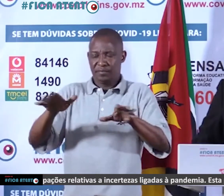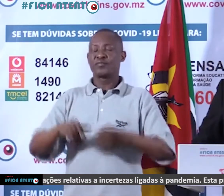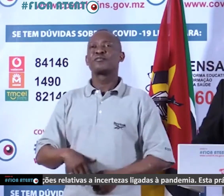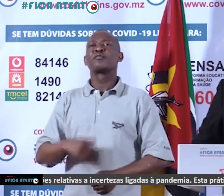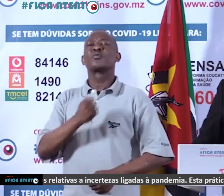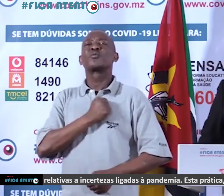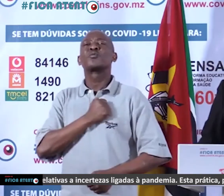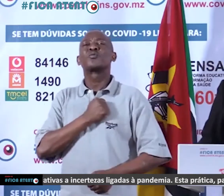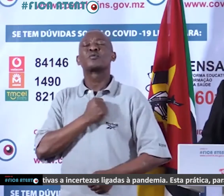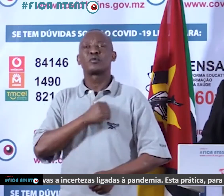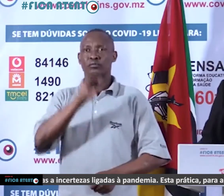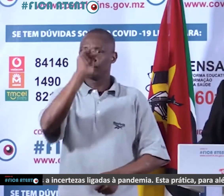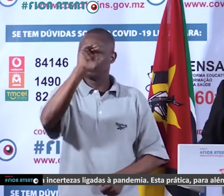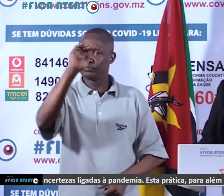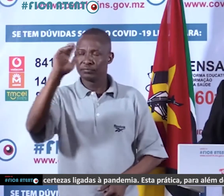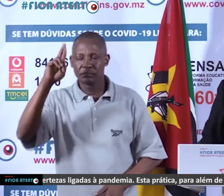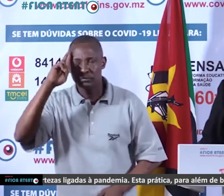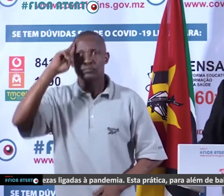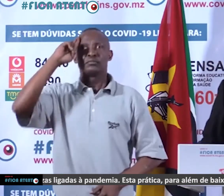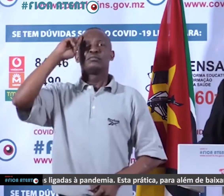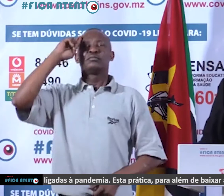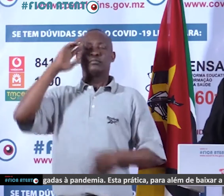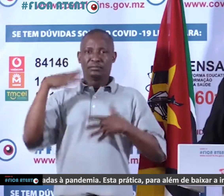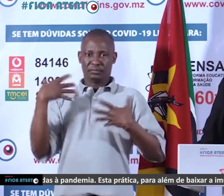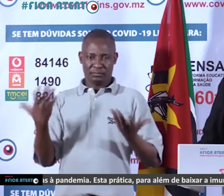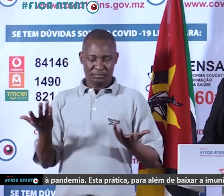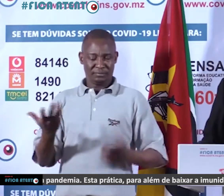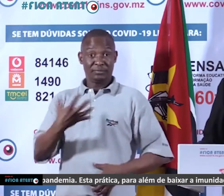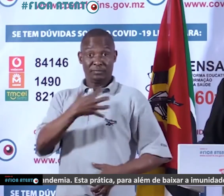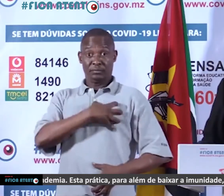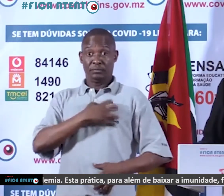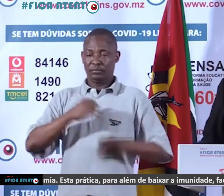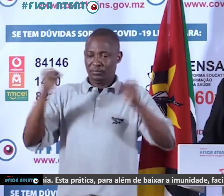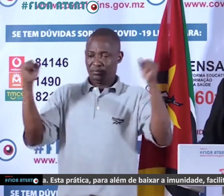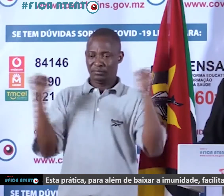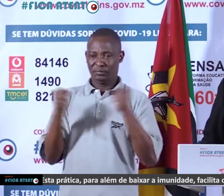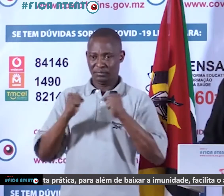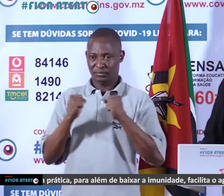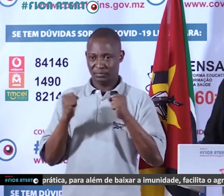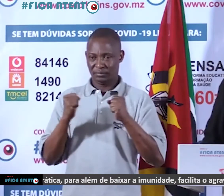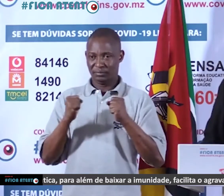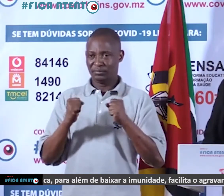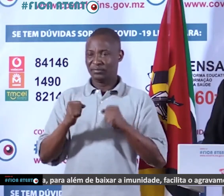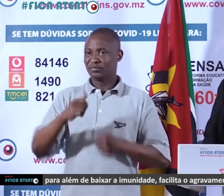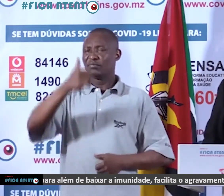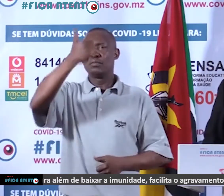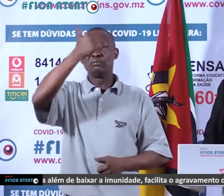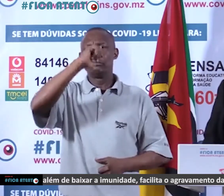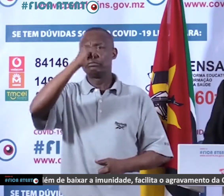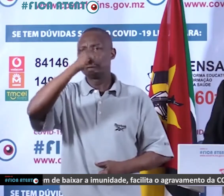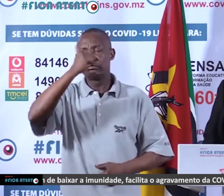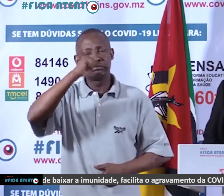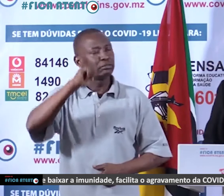Gostaríamos de recordar que o Ministério da Saúde não recomenda qualquer nível de consumo de